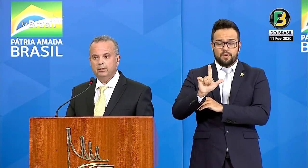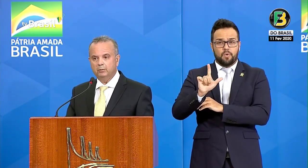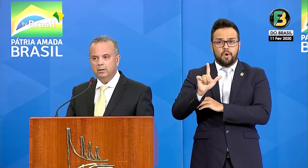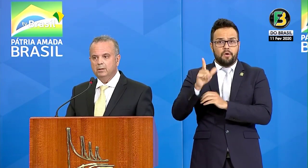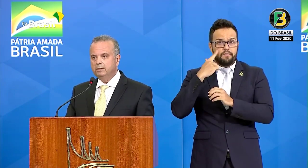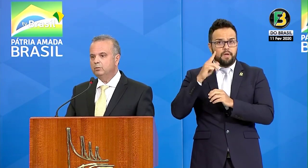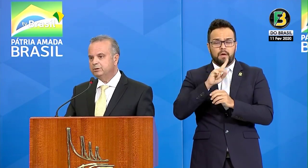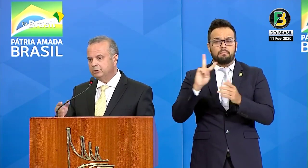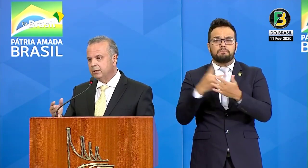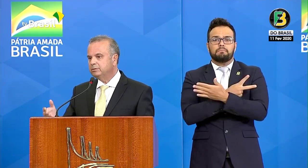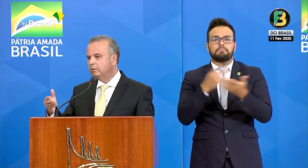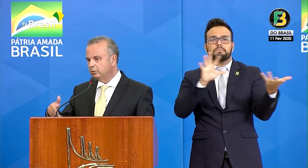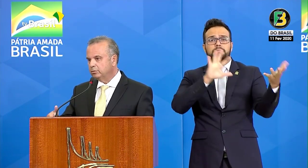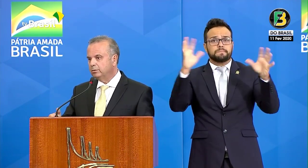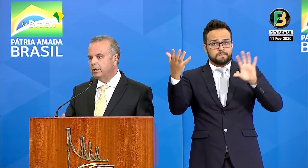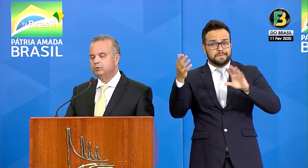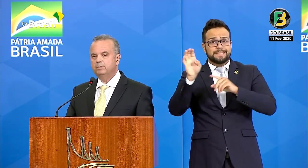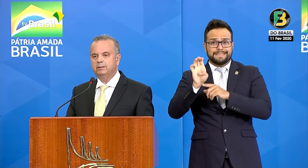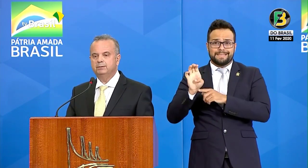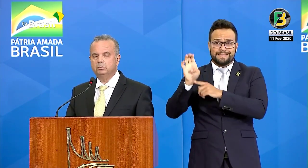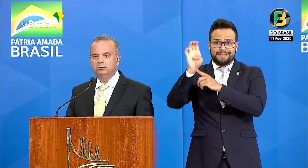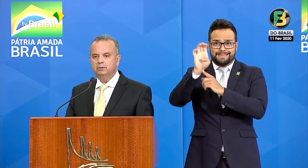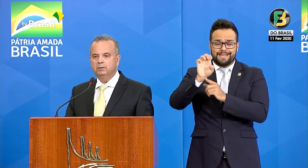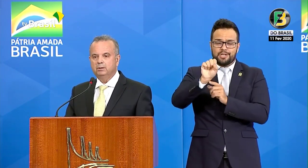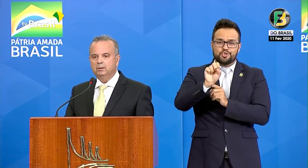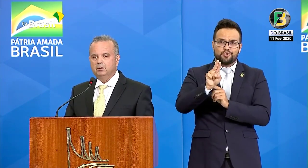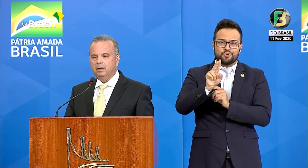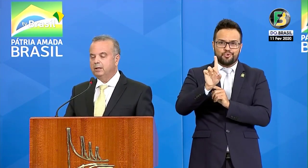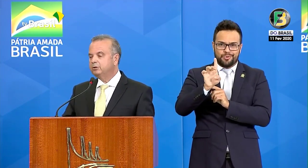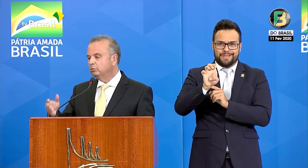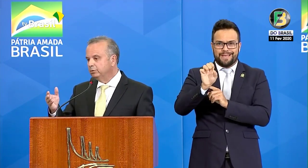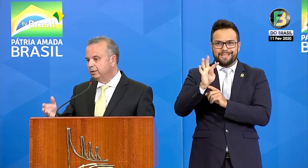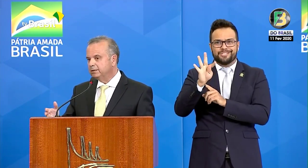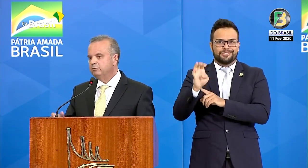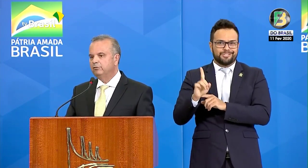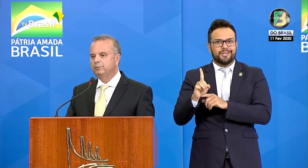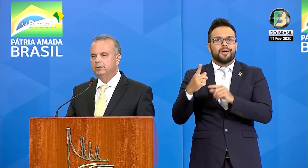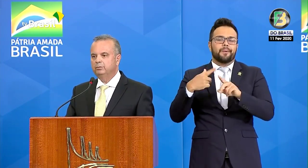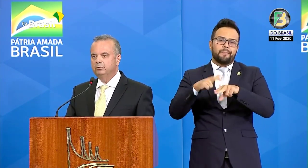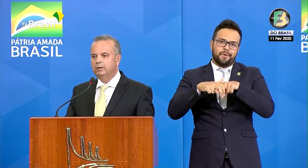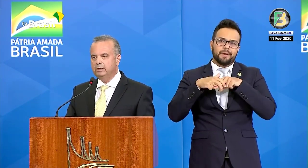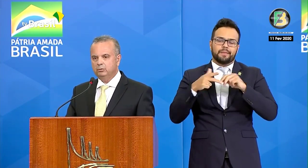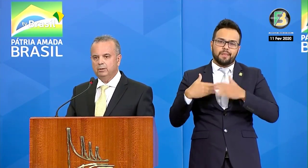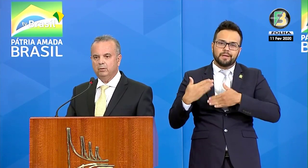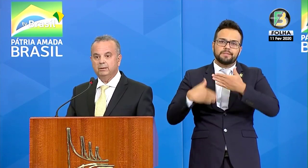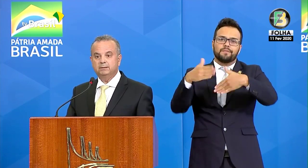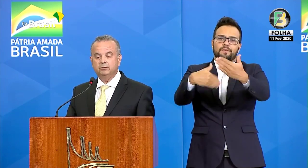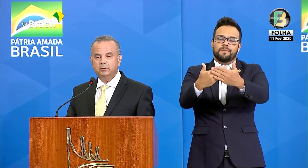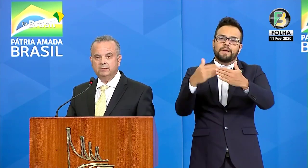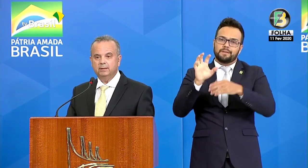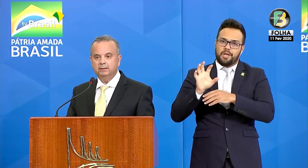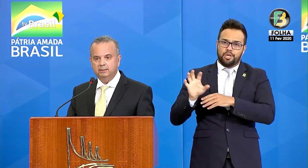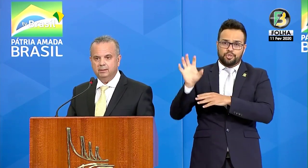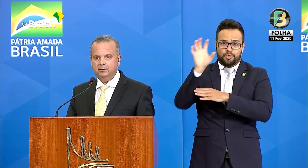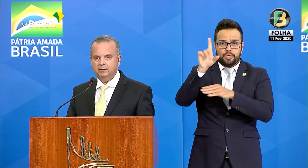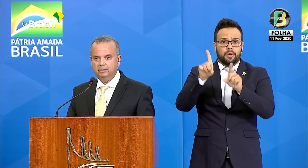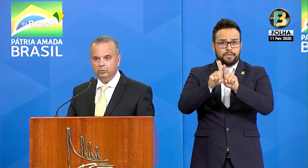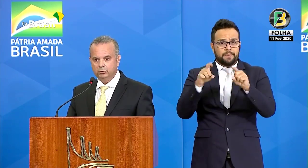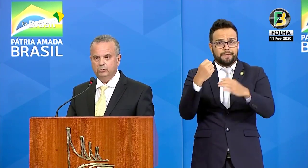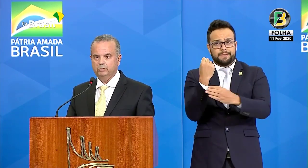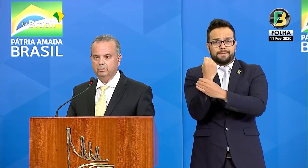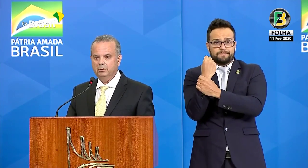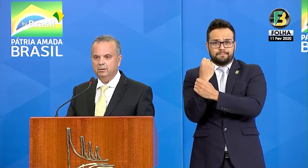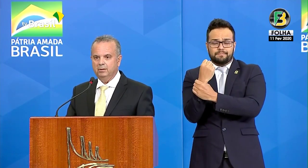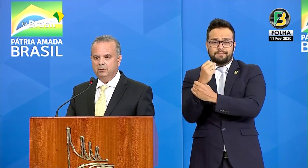que estão ocorrendo em alguns estados agora do sudeste do Brasil, a questão do desenvolvimento regional e da segurança hídrica,